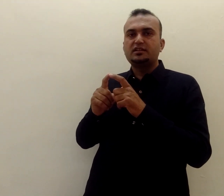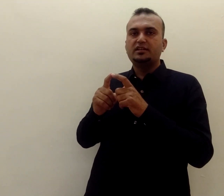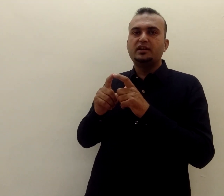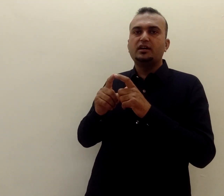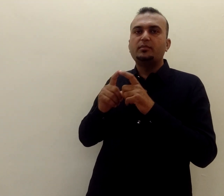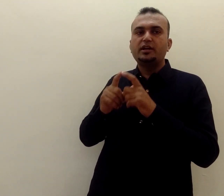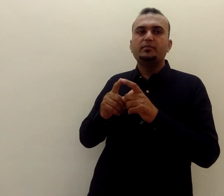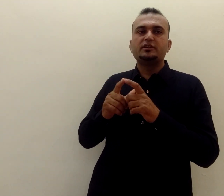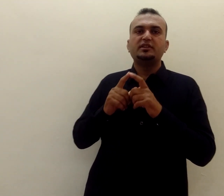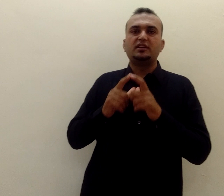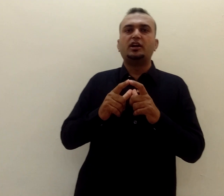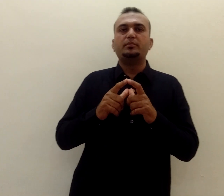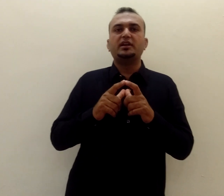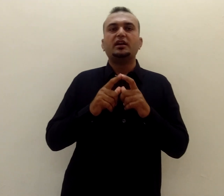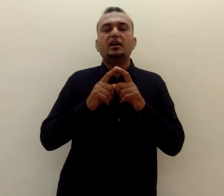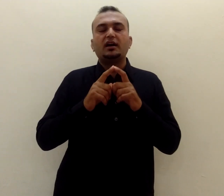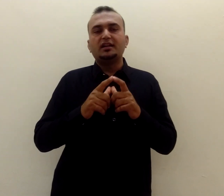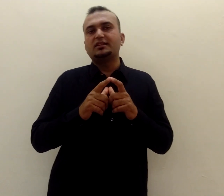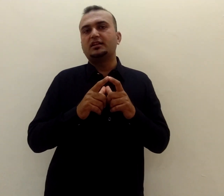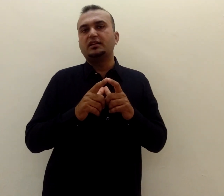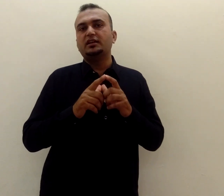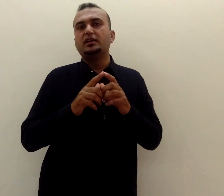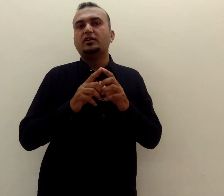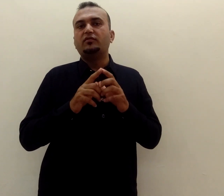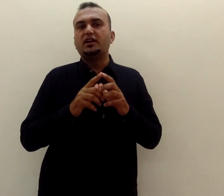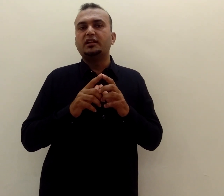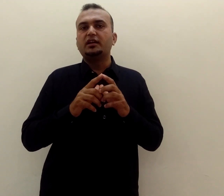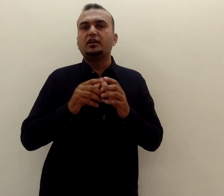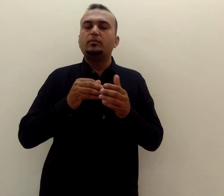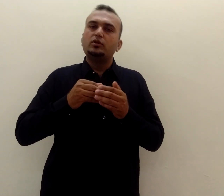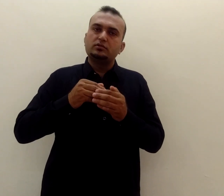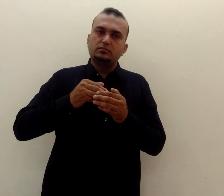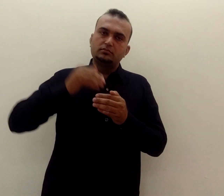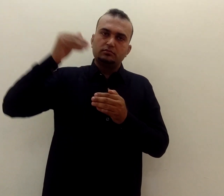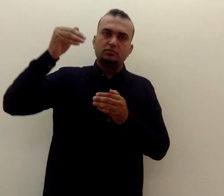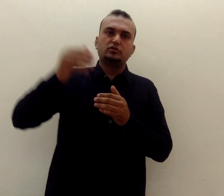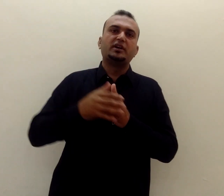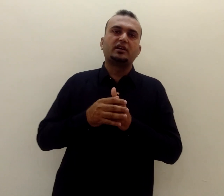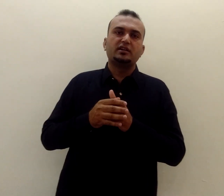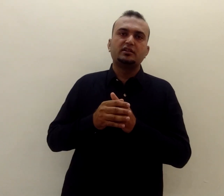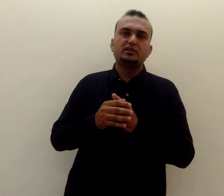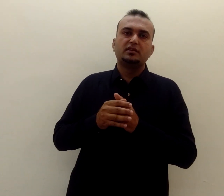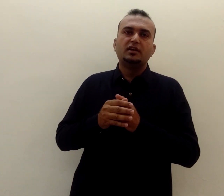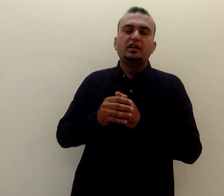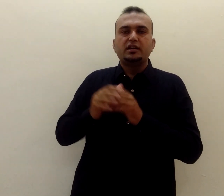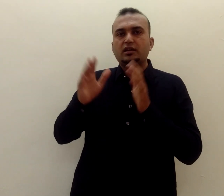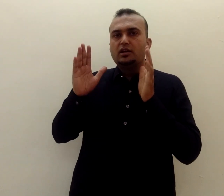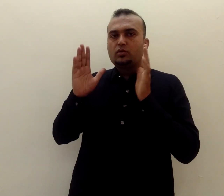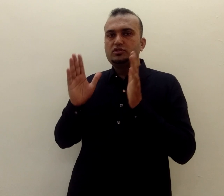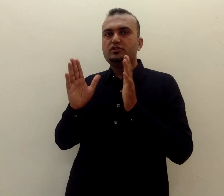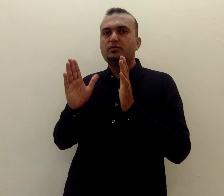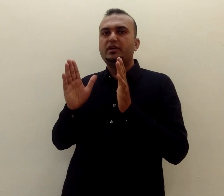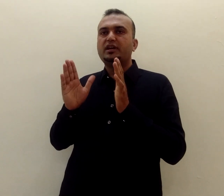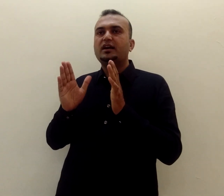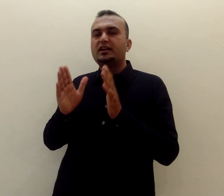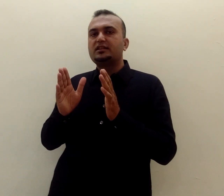रखी है। हमारे मजहब इस्लाम में अल्लाह ताला ने वालदैन का बहुत रुतबा रखा है, लेकिन कुछ चीज़ों में अल्लाह